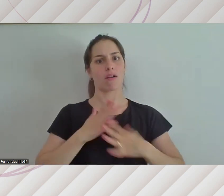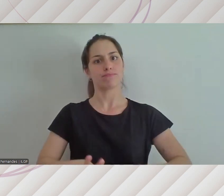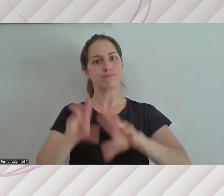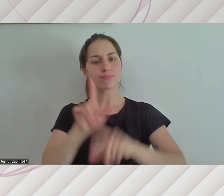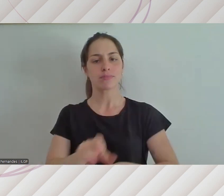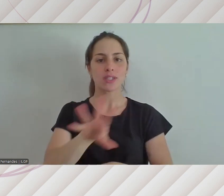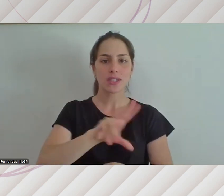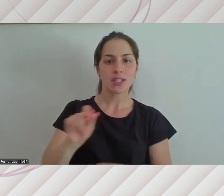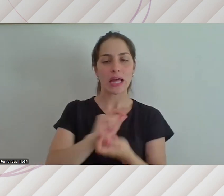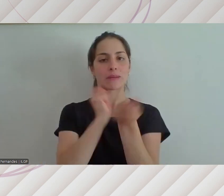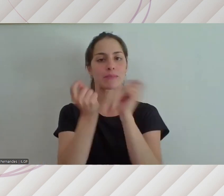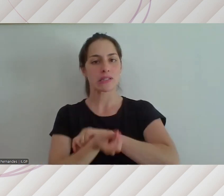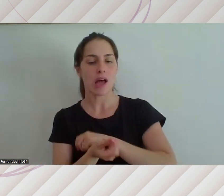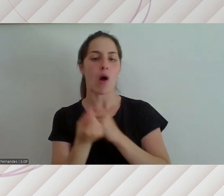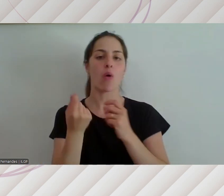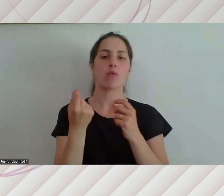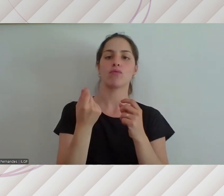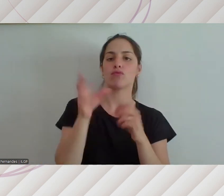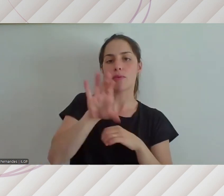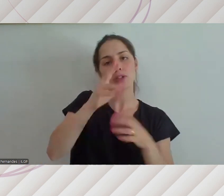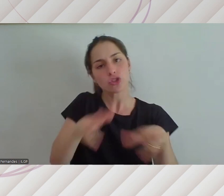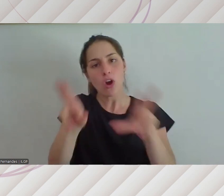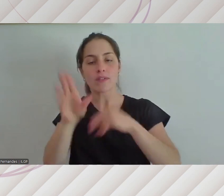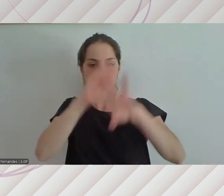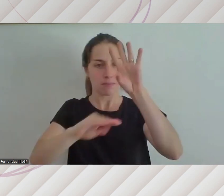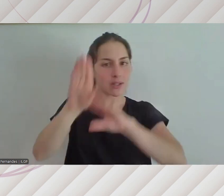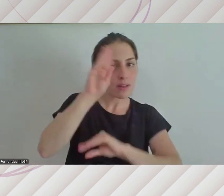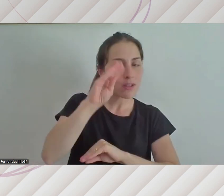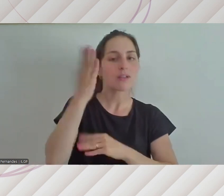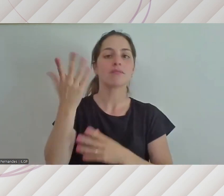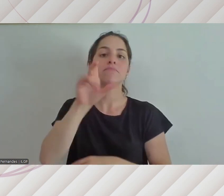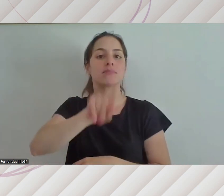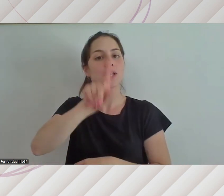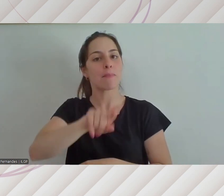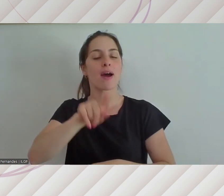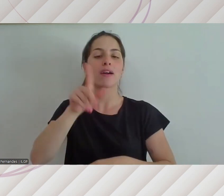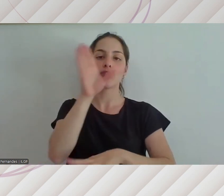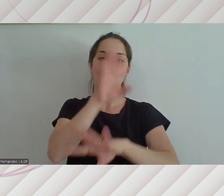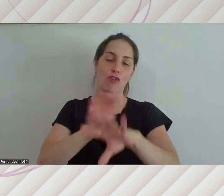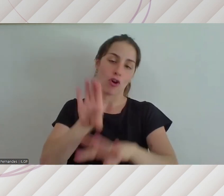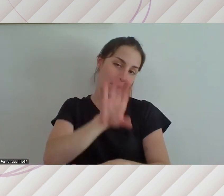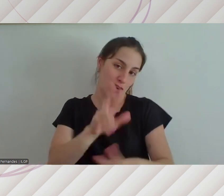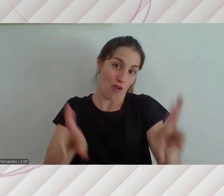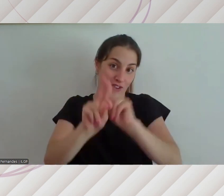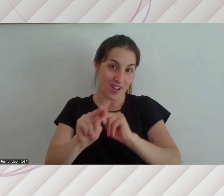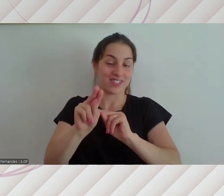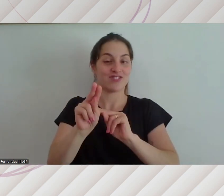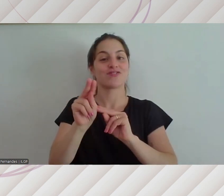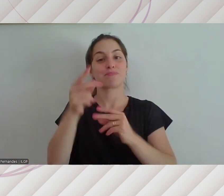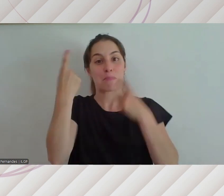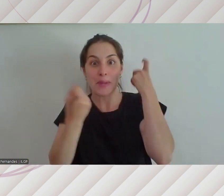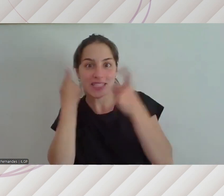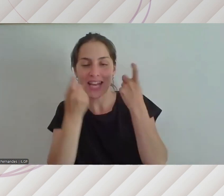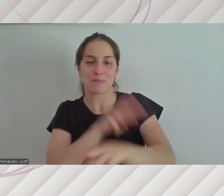e a sua adaptação a novas formas de aprendizagem e também de pensar a administração. E que venham muitos